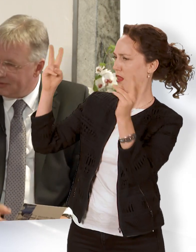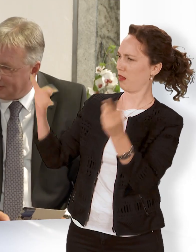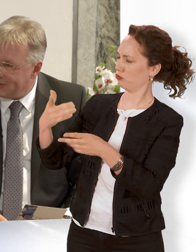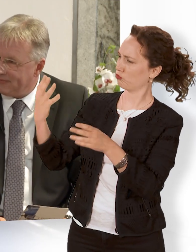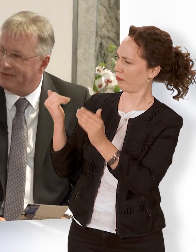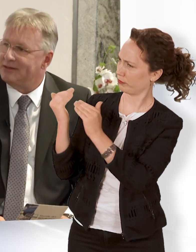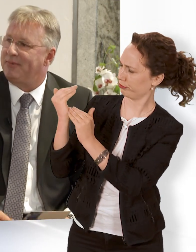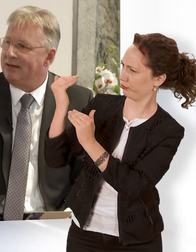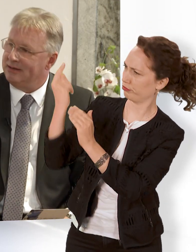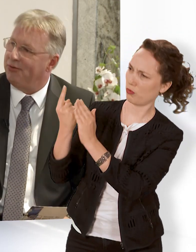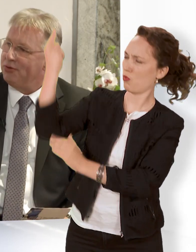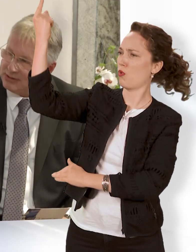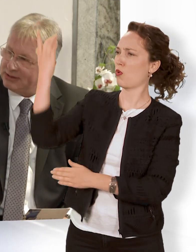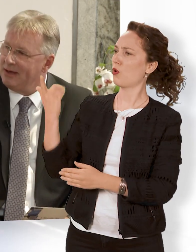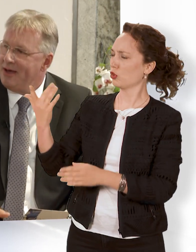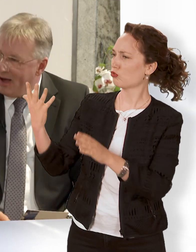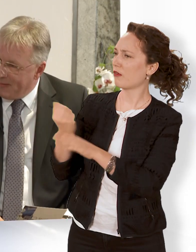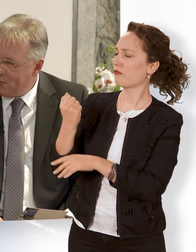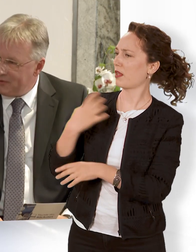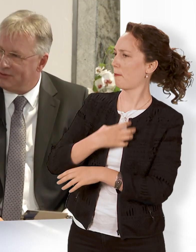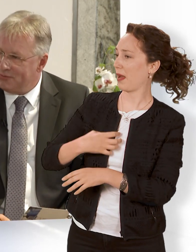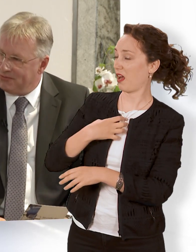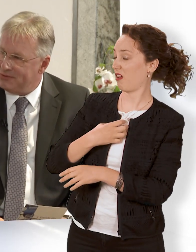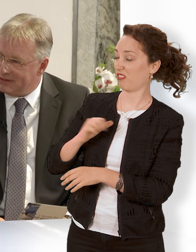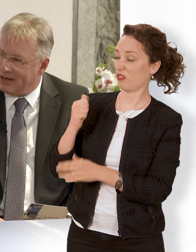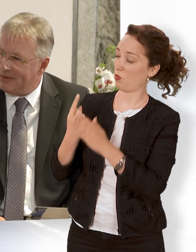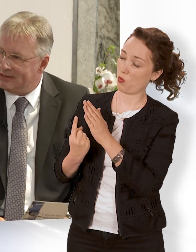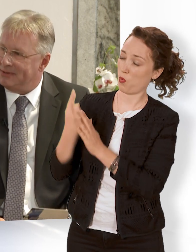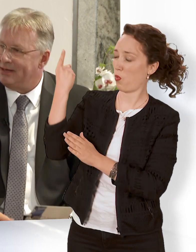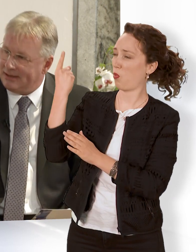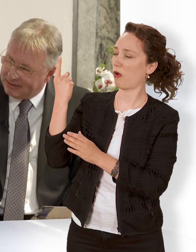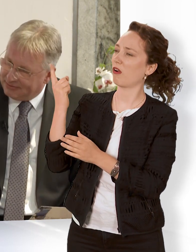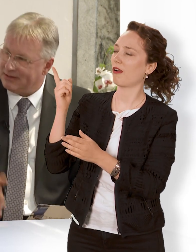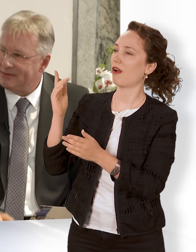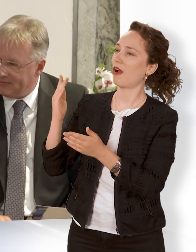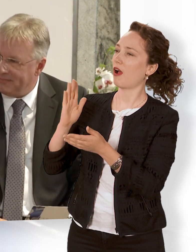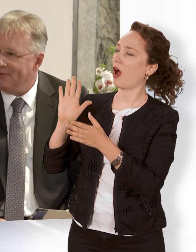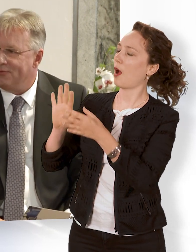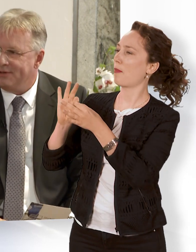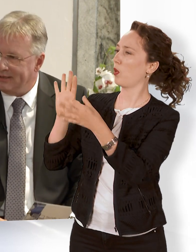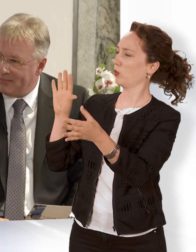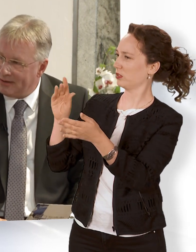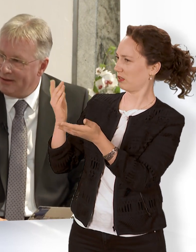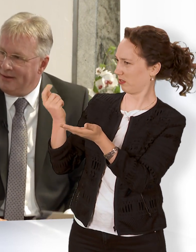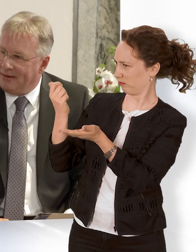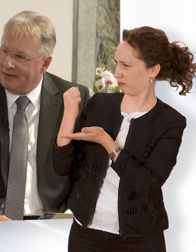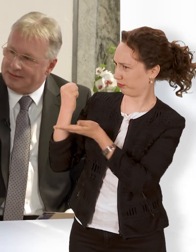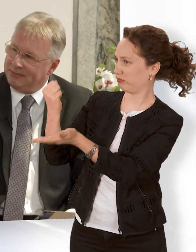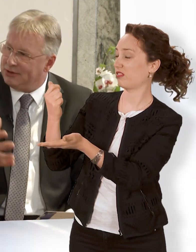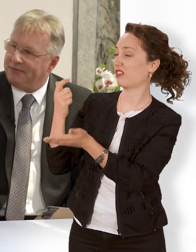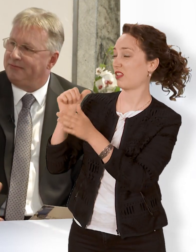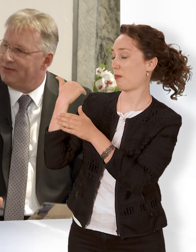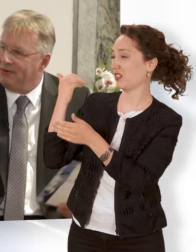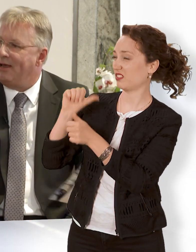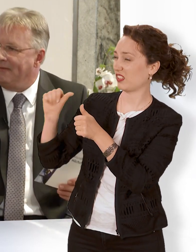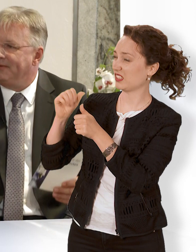Sie haben es sogar geschafft, dass Bayern die höchste Ablösesumme für Sie damals bezahlt hat, fast 4 Millionen D-Mark. Mhm. Also Sie